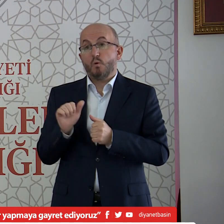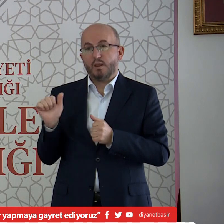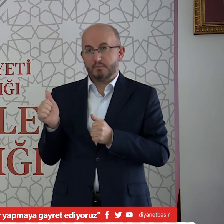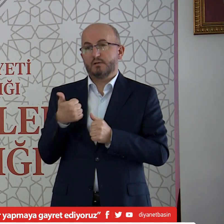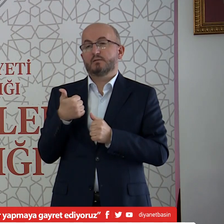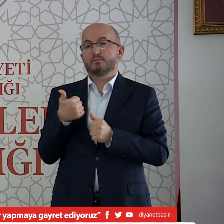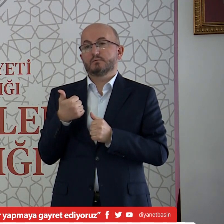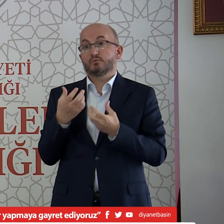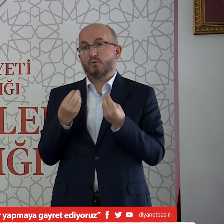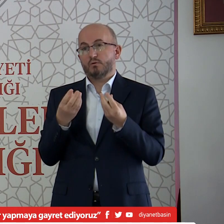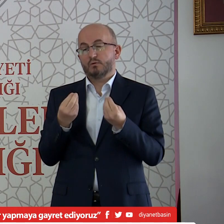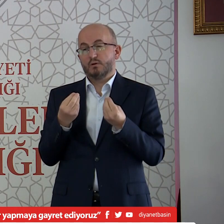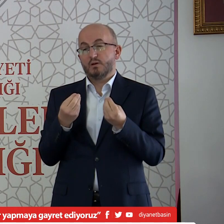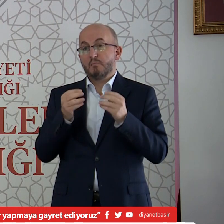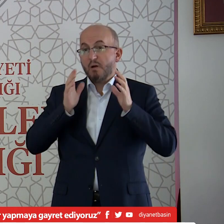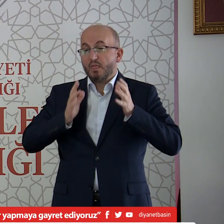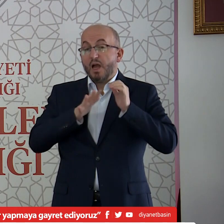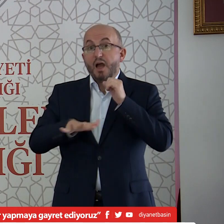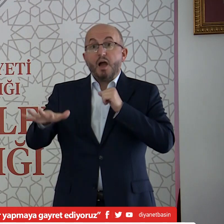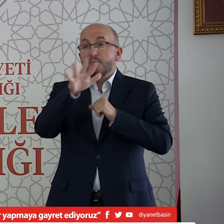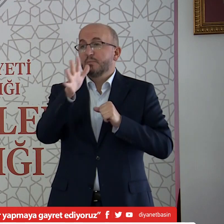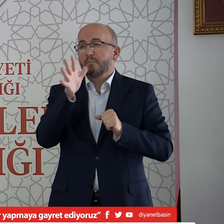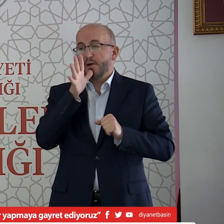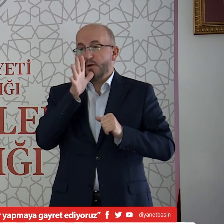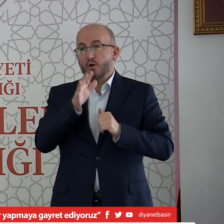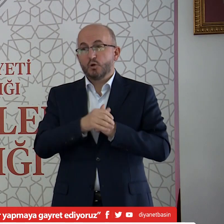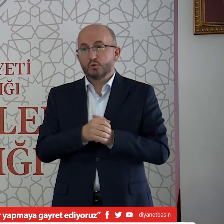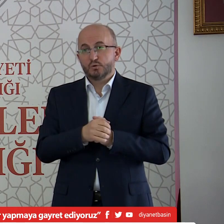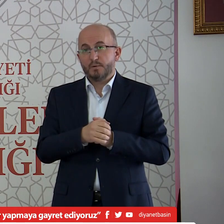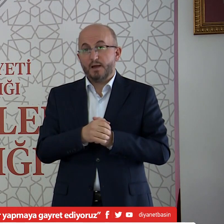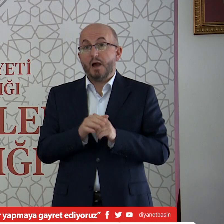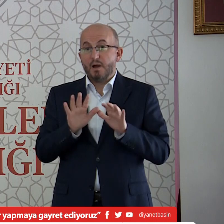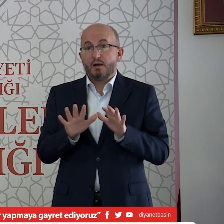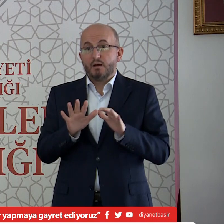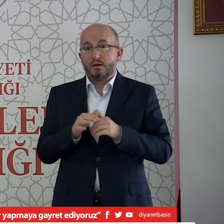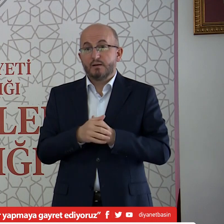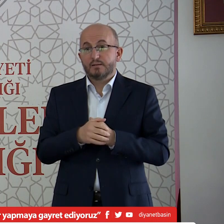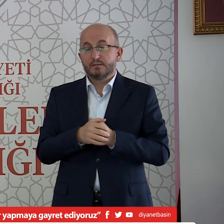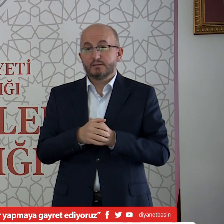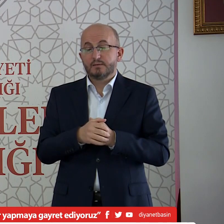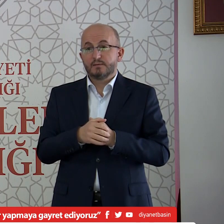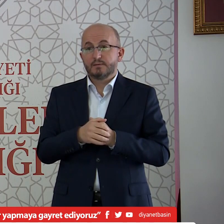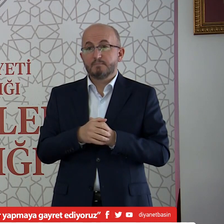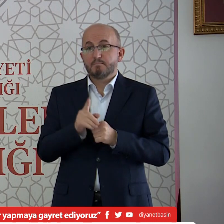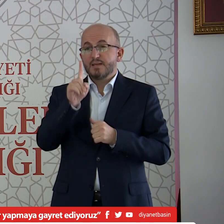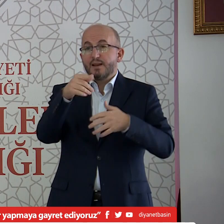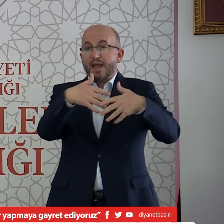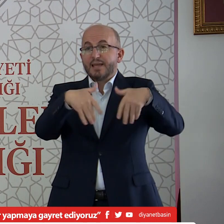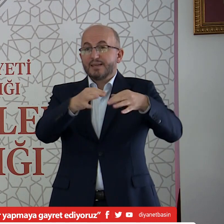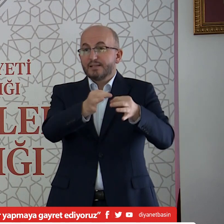önemli ibadetler, hepimiz bunu biliyoruz. Ama bir